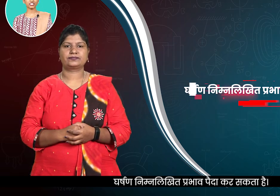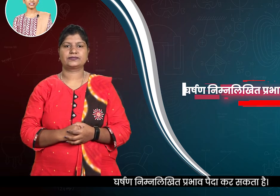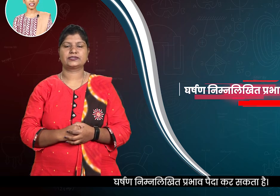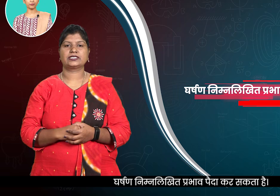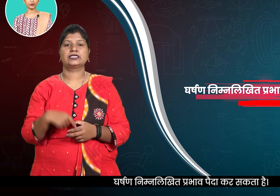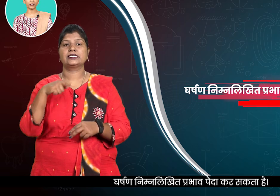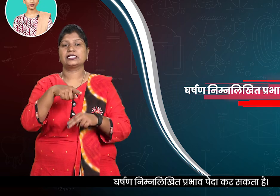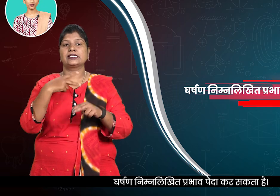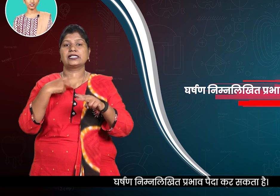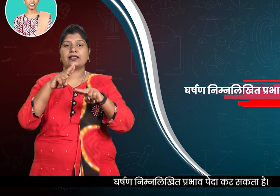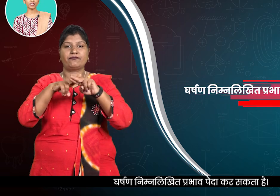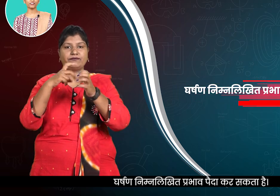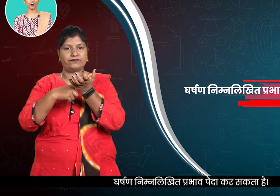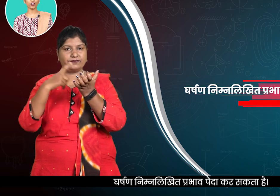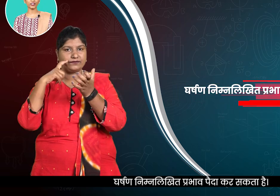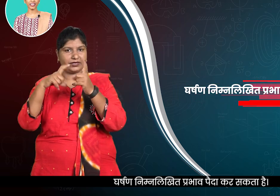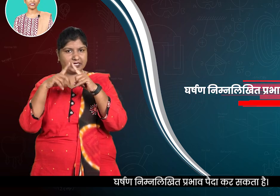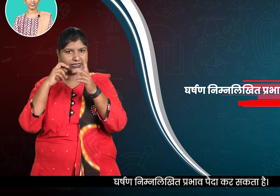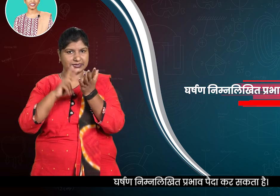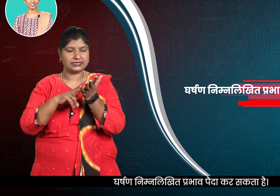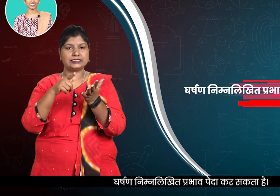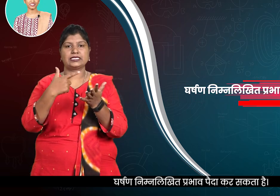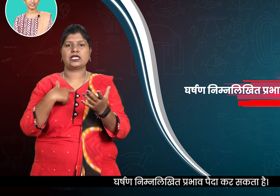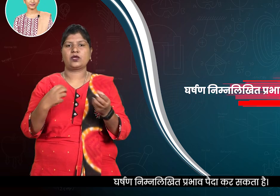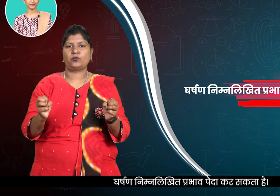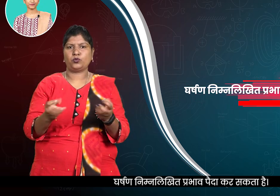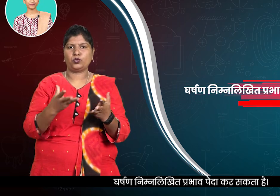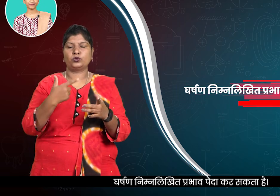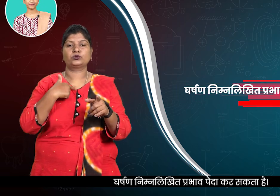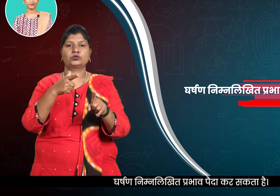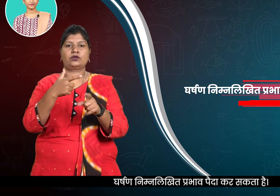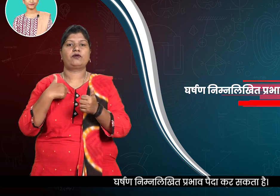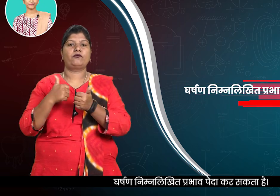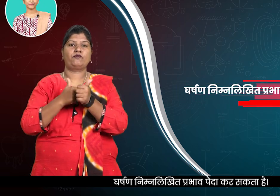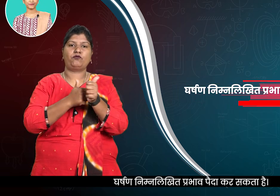गर्शन निम्नलिखित प्रभाव पैदा कर सकते हैं